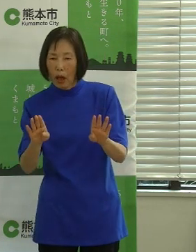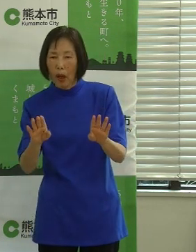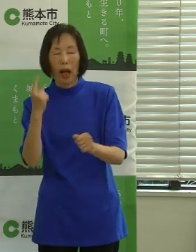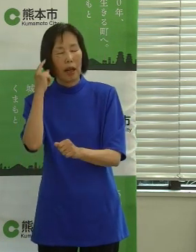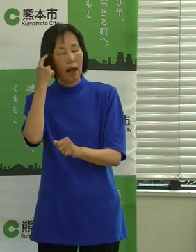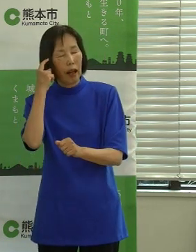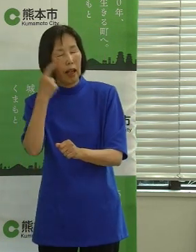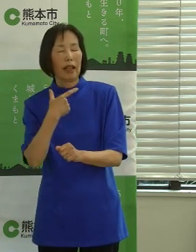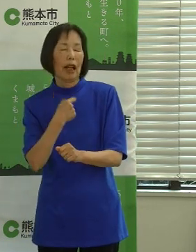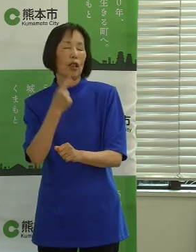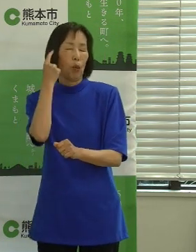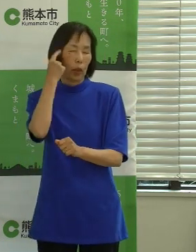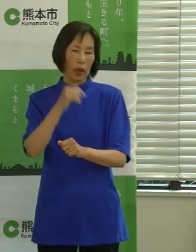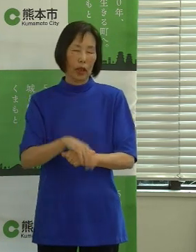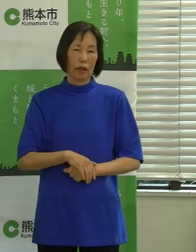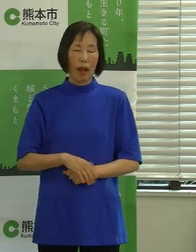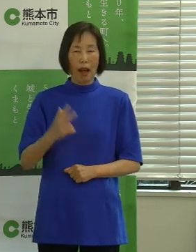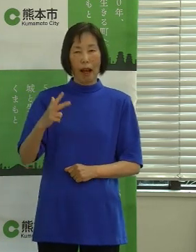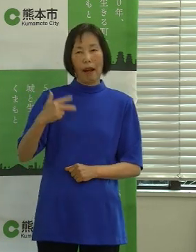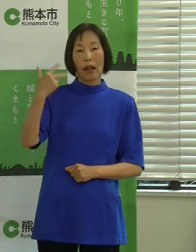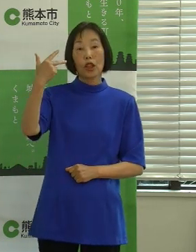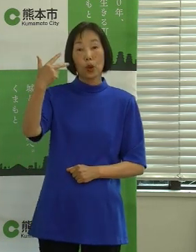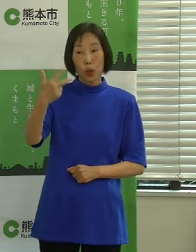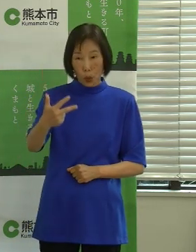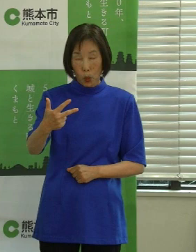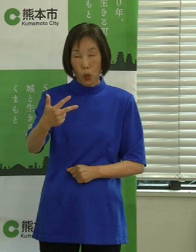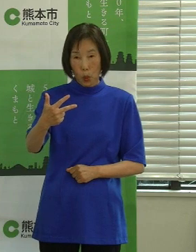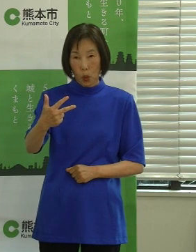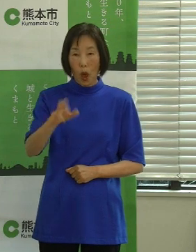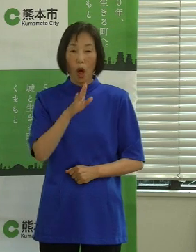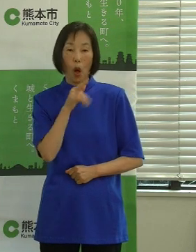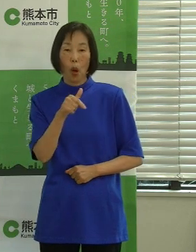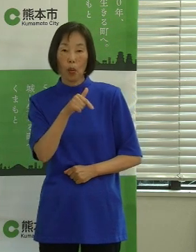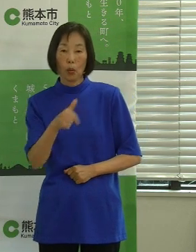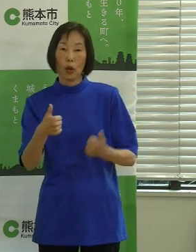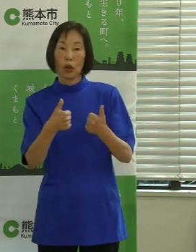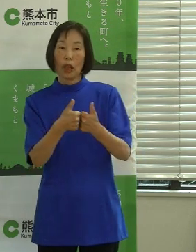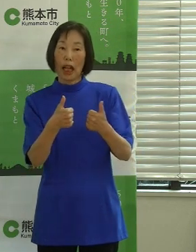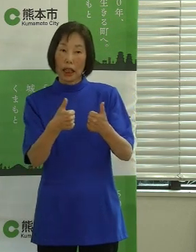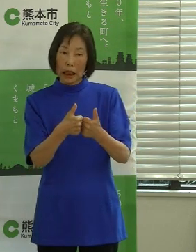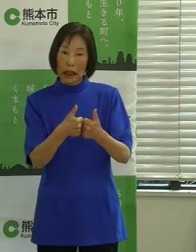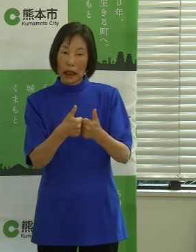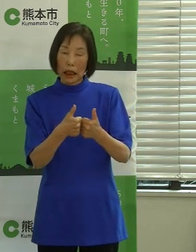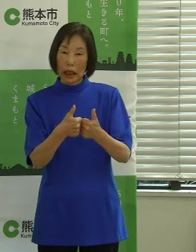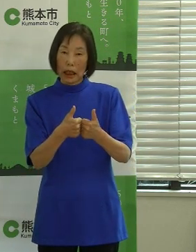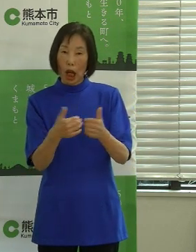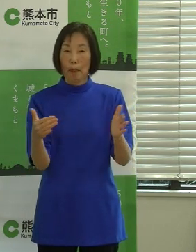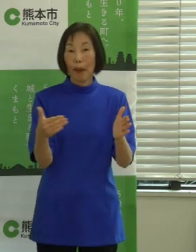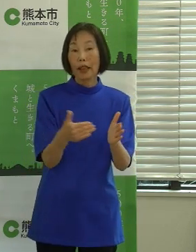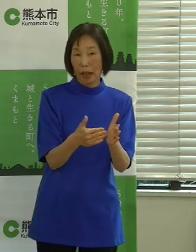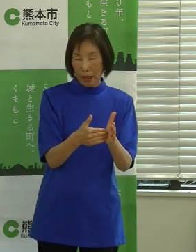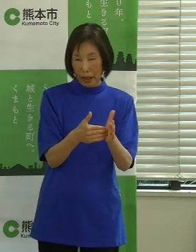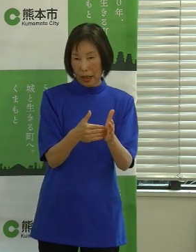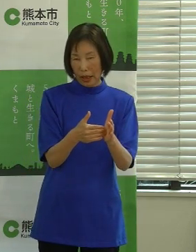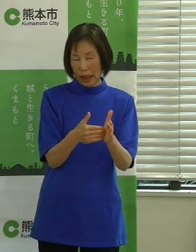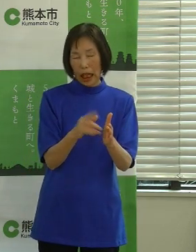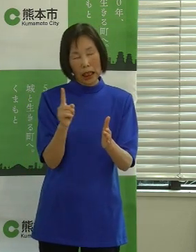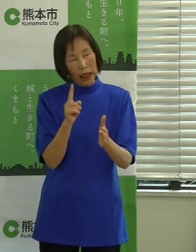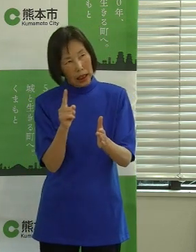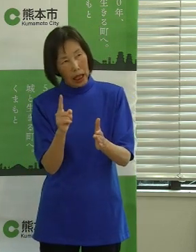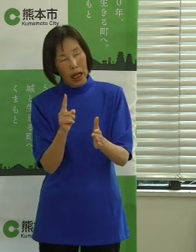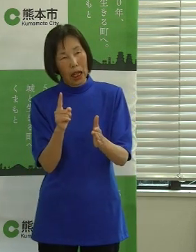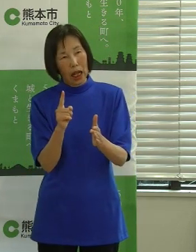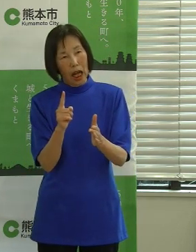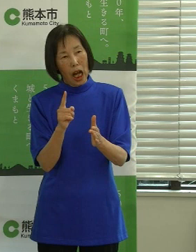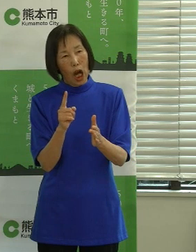。で、来週のですね本部会議までの間にはですね、何らかの形